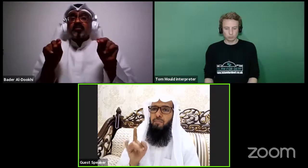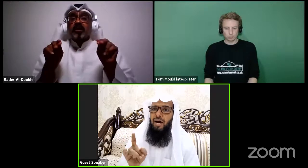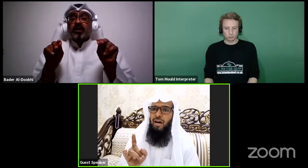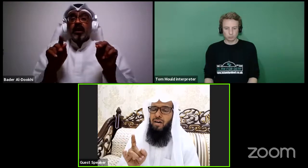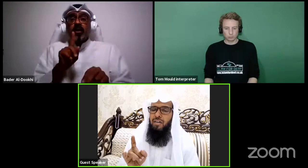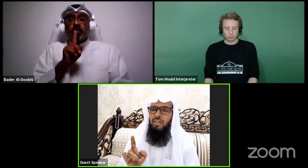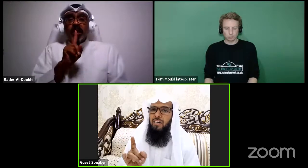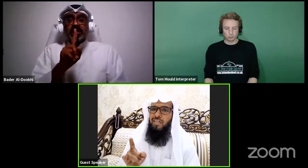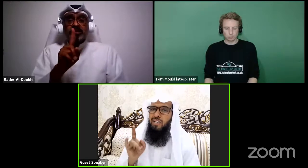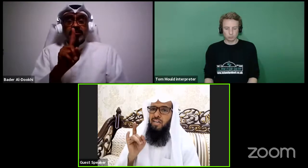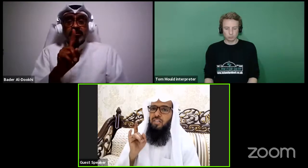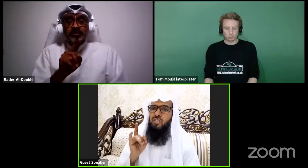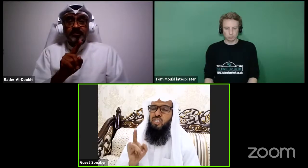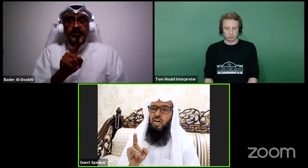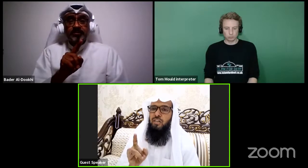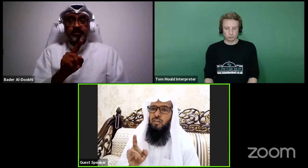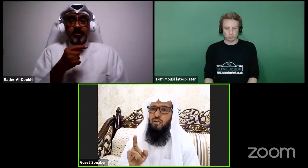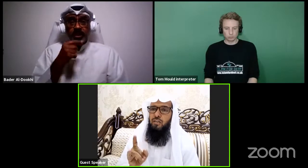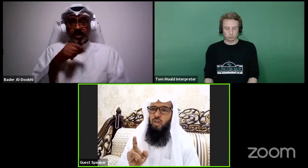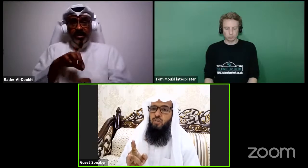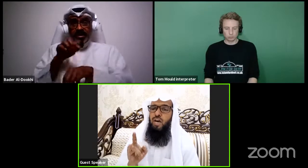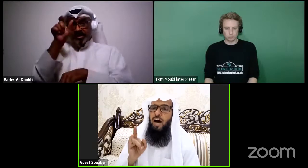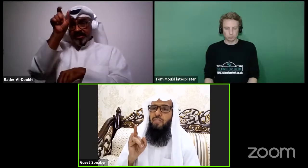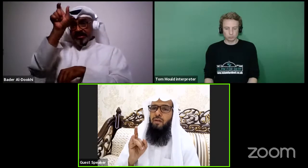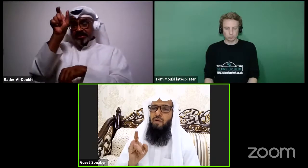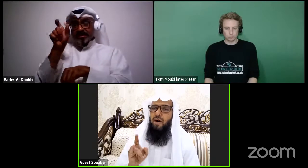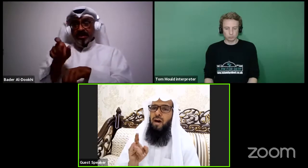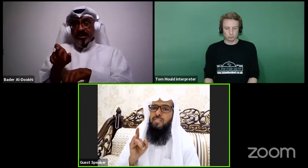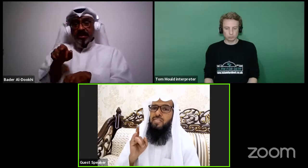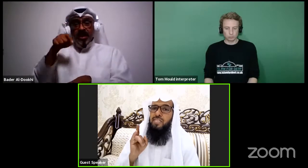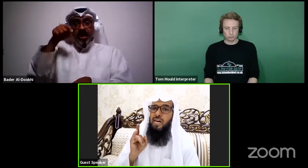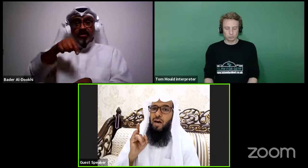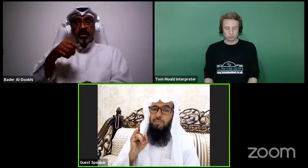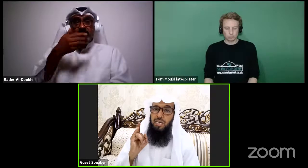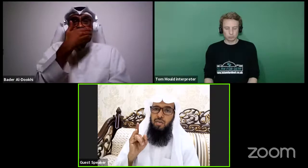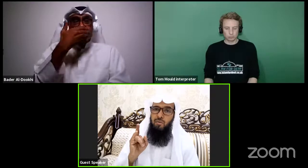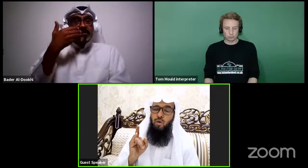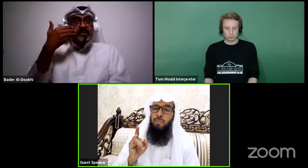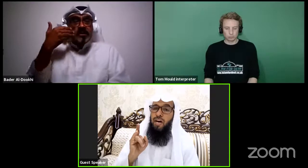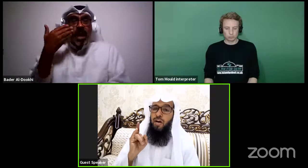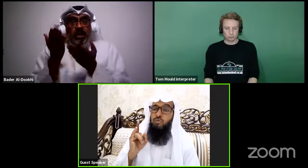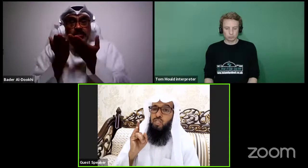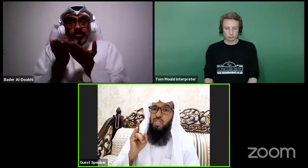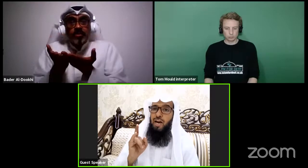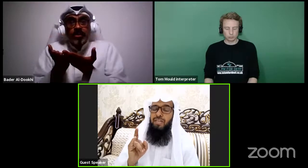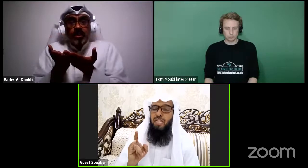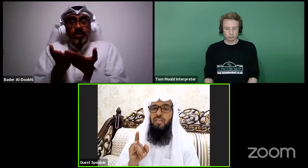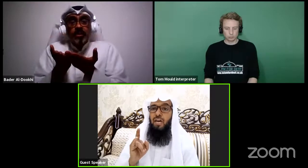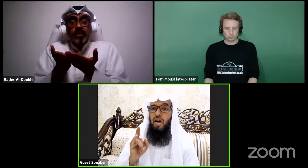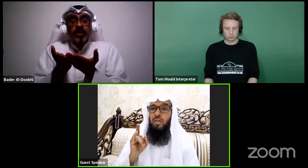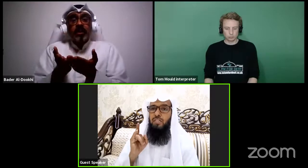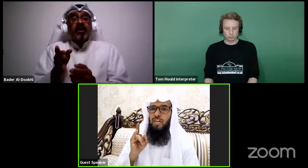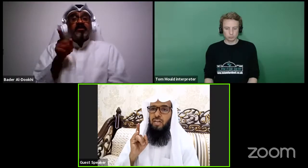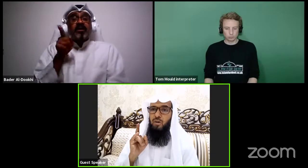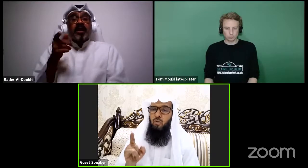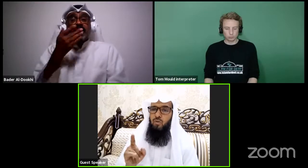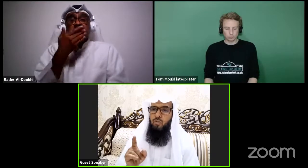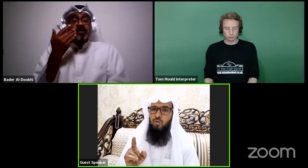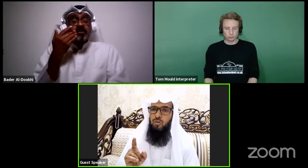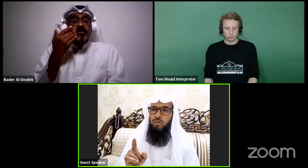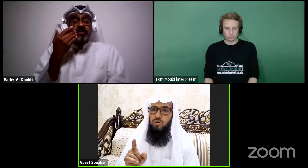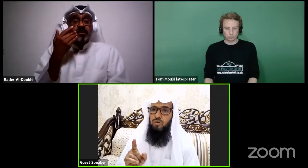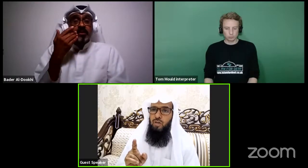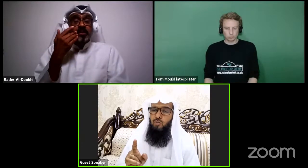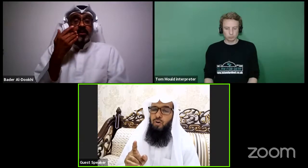لكن لما كان الإنسان في هذا المقام السامي وهو مقام الصيام الذي لا عدل